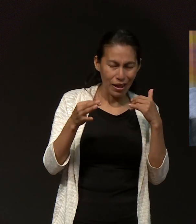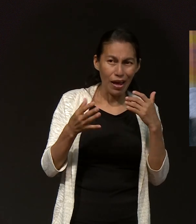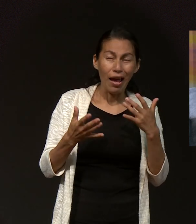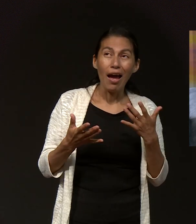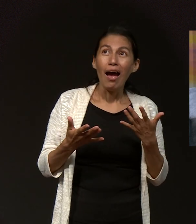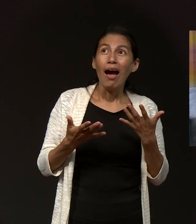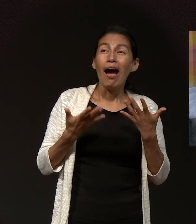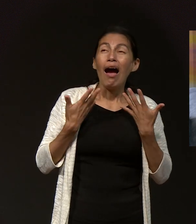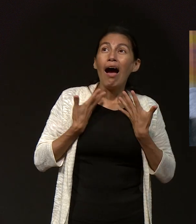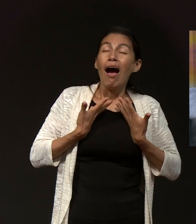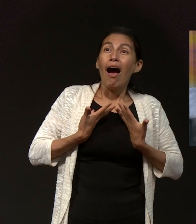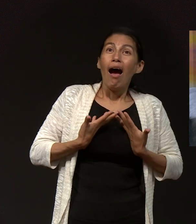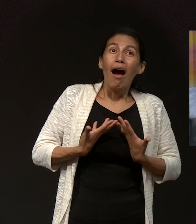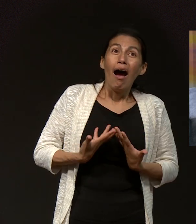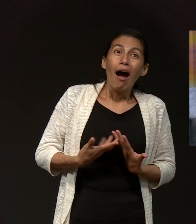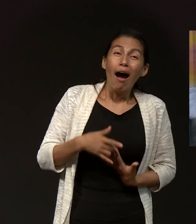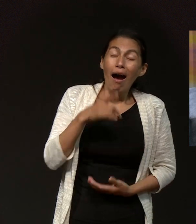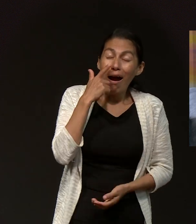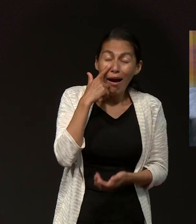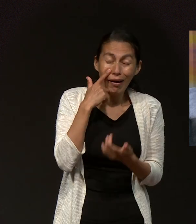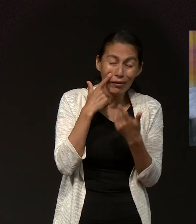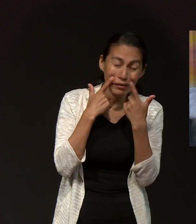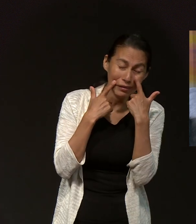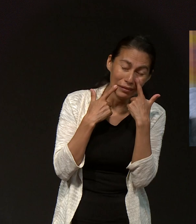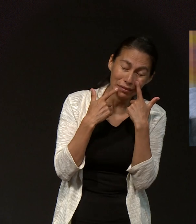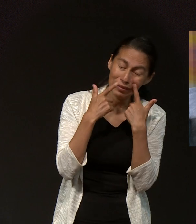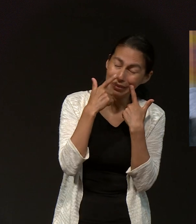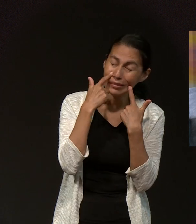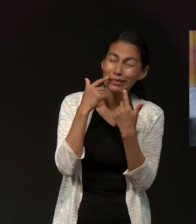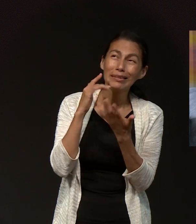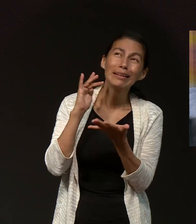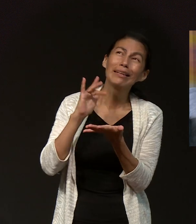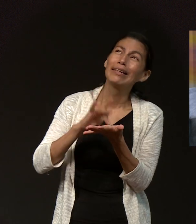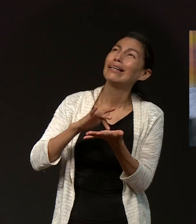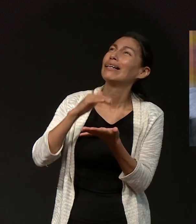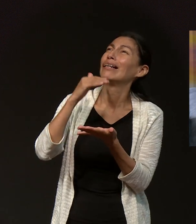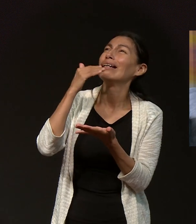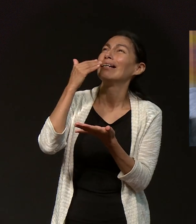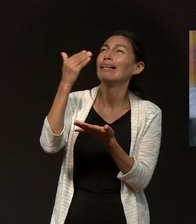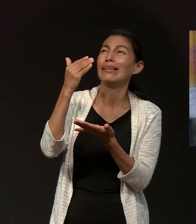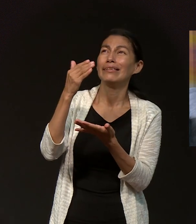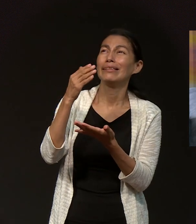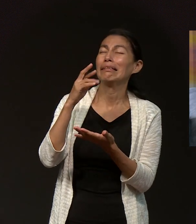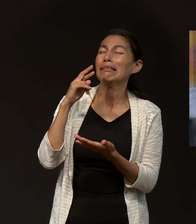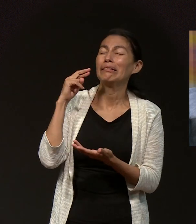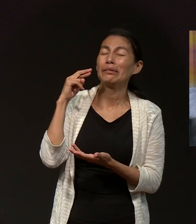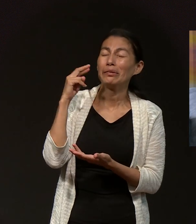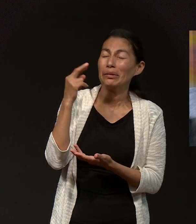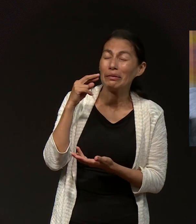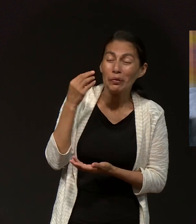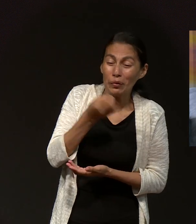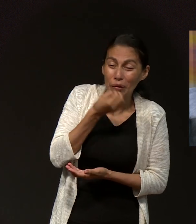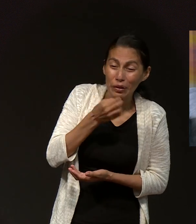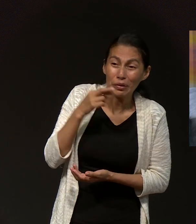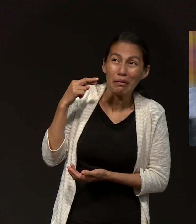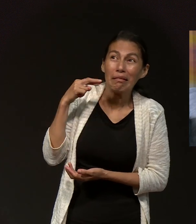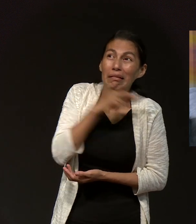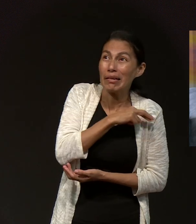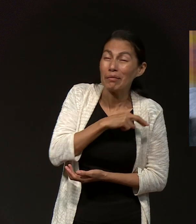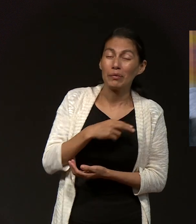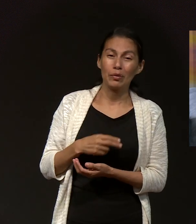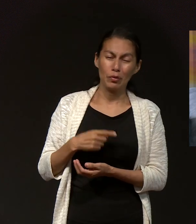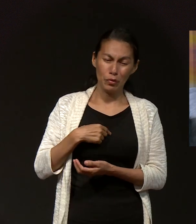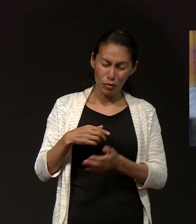recogerla. En ese momento, pastor, yo empecé a llorar y llorar y llorar. Y yo, gracias, Señor, porque respondiste